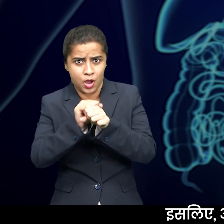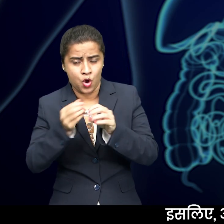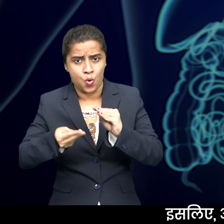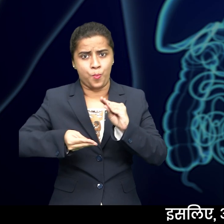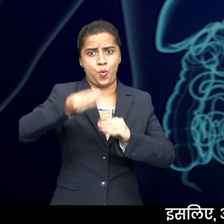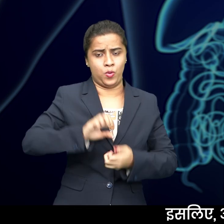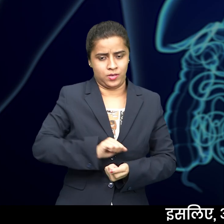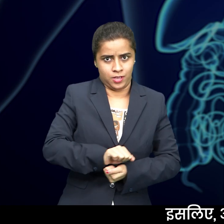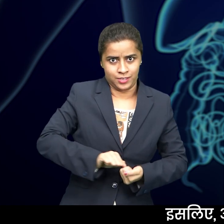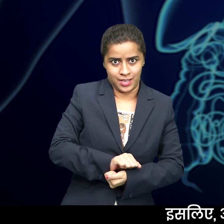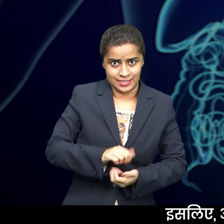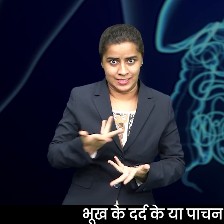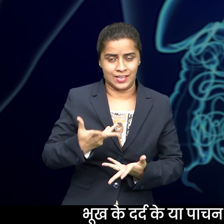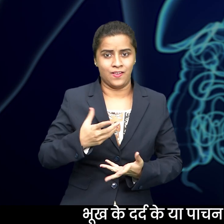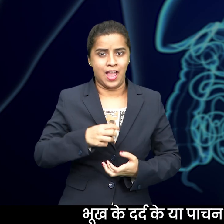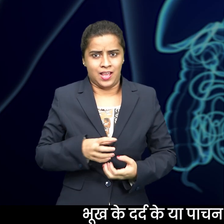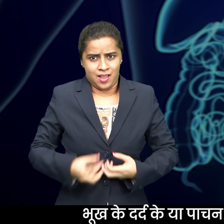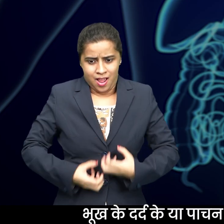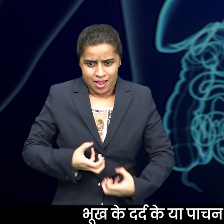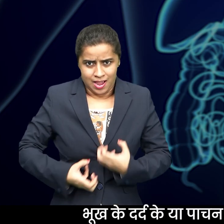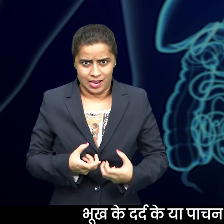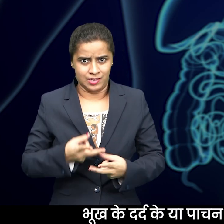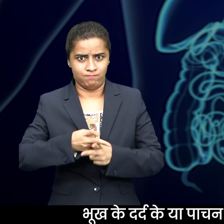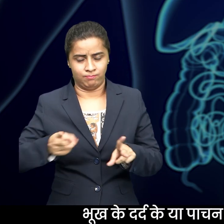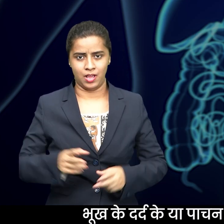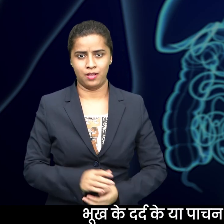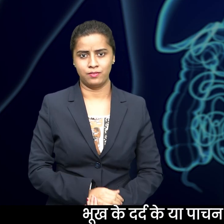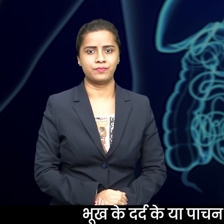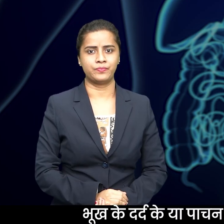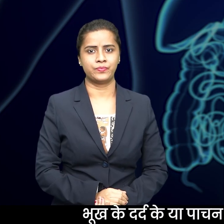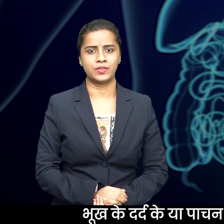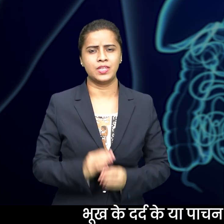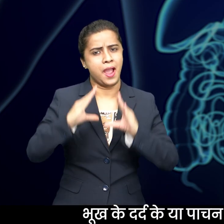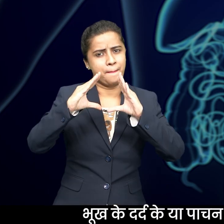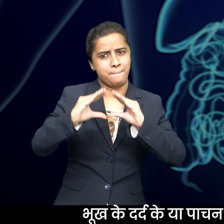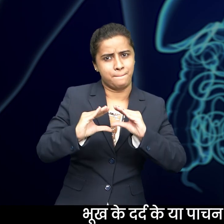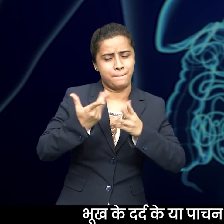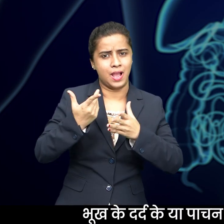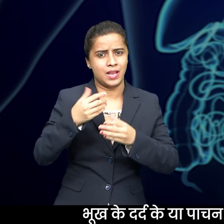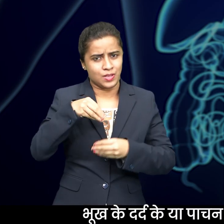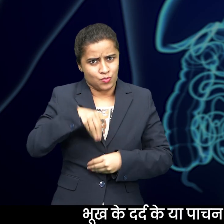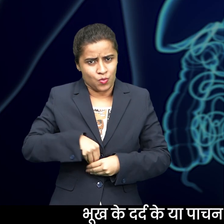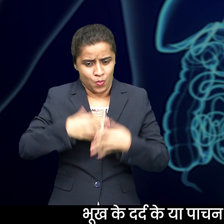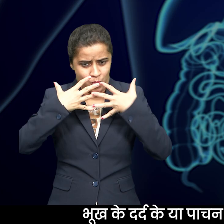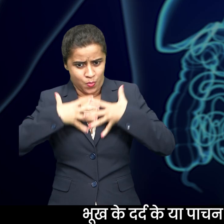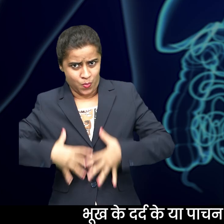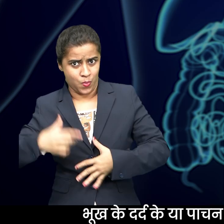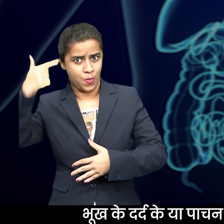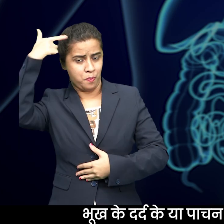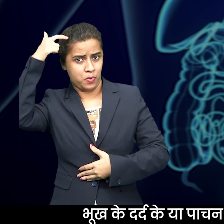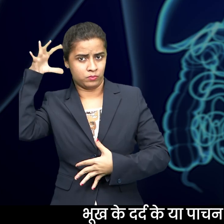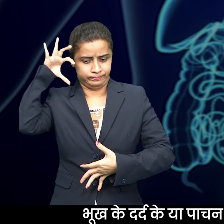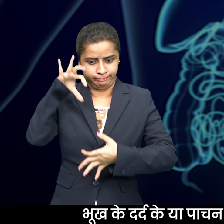के तंत्रिका ऊतक भूख के, दर्द के या पाचन के संकेतों से अधिक